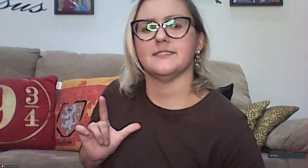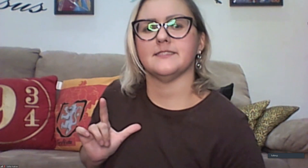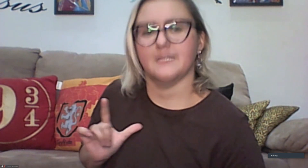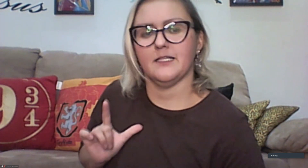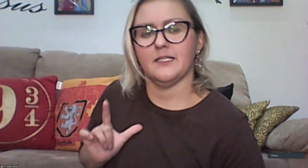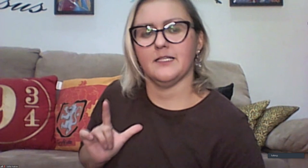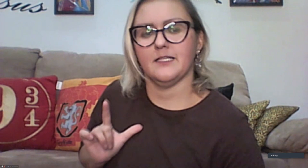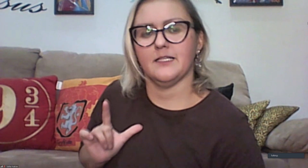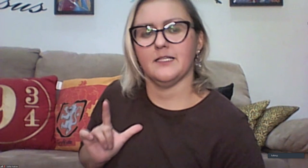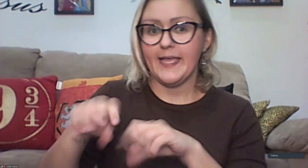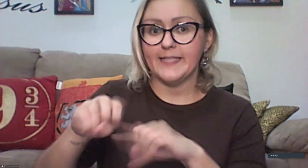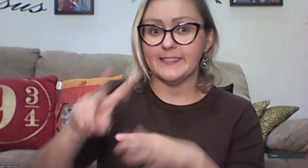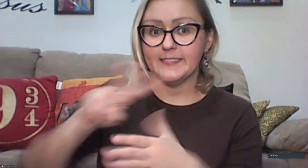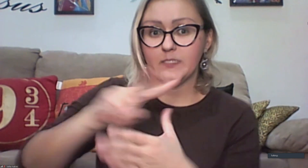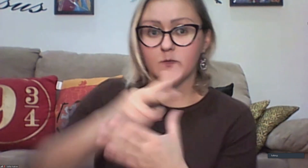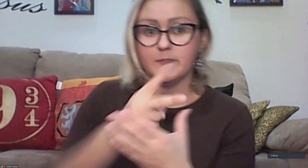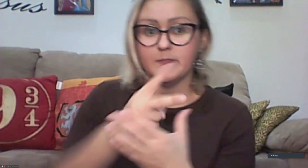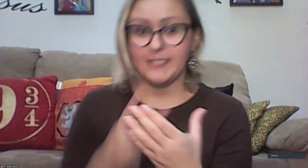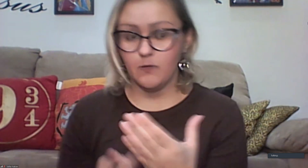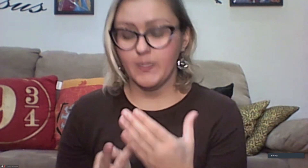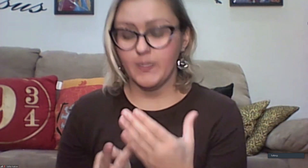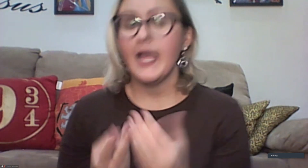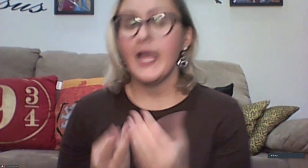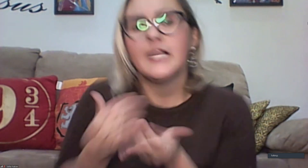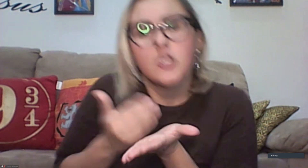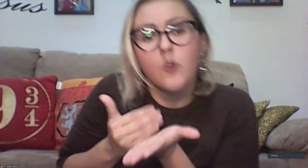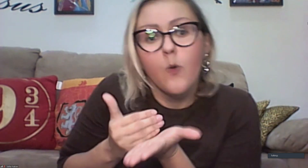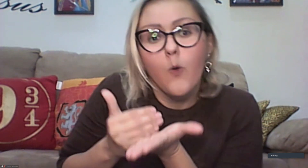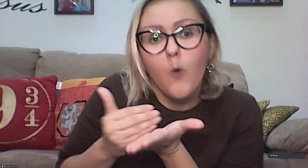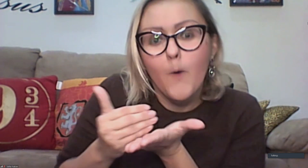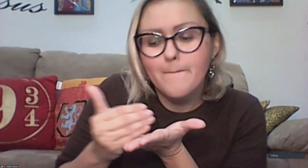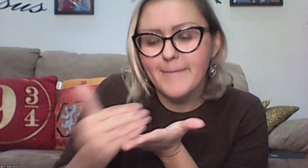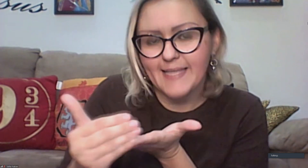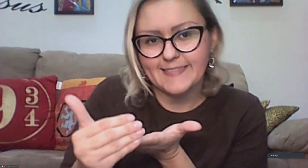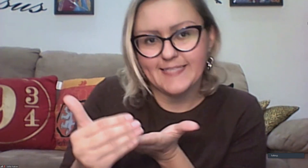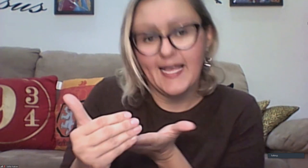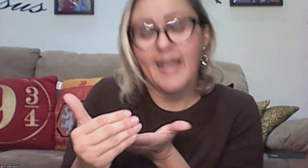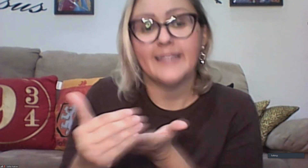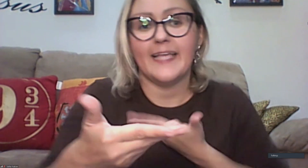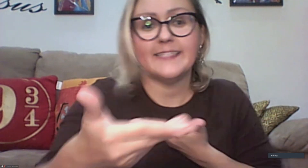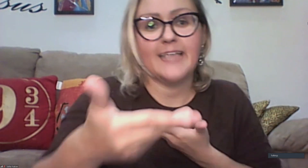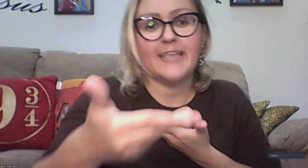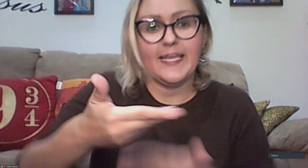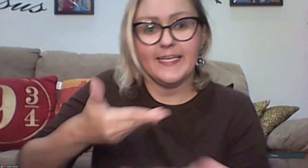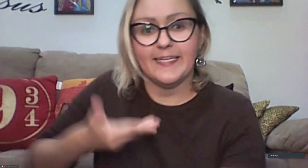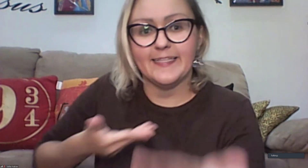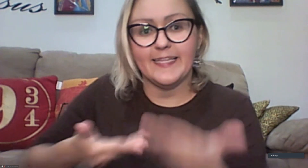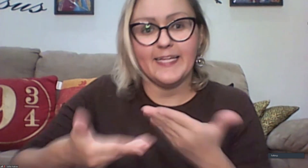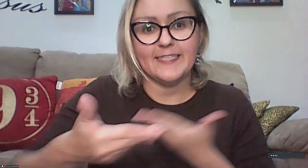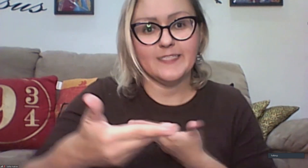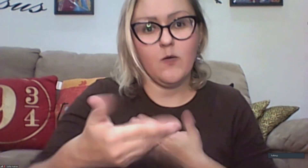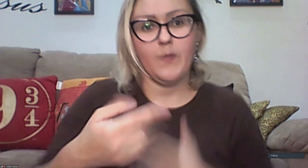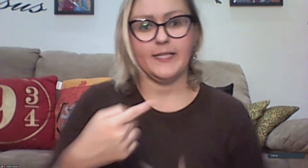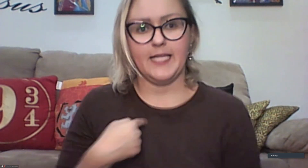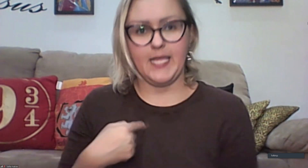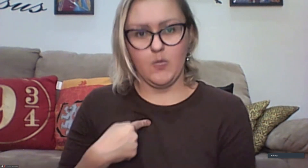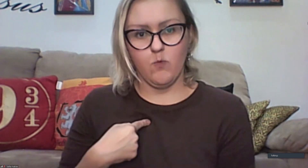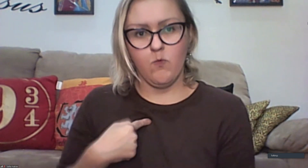bilíngue, ele precisa acontecer bem antes. O ensino bilíngue, ele